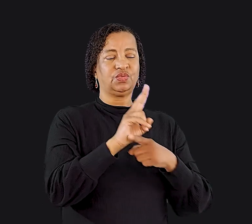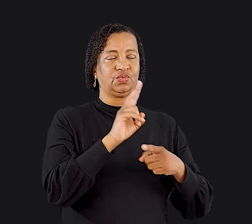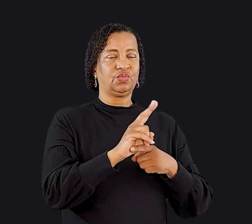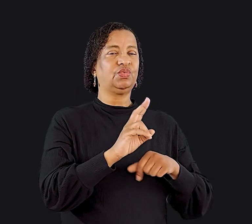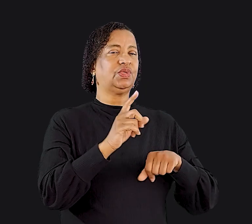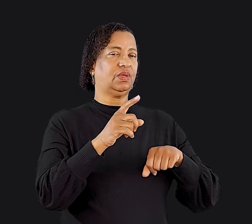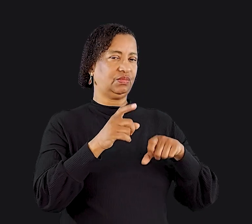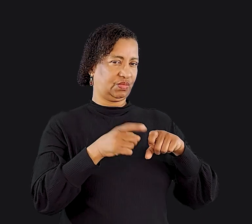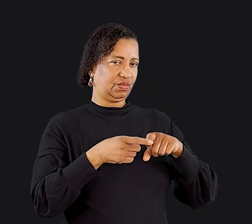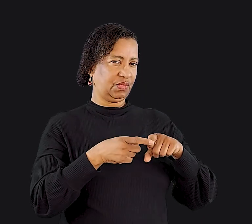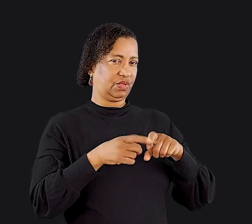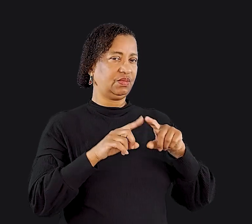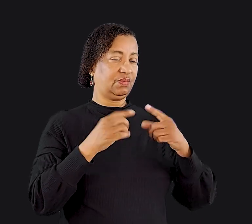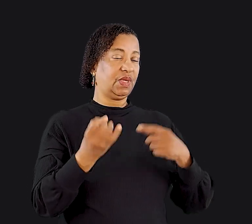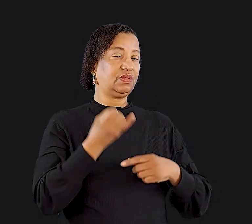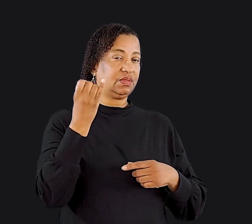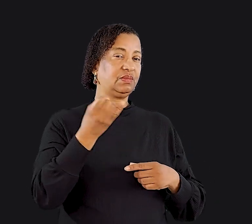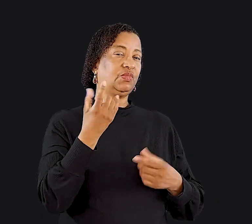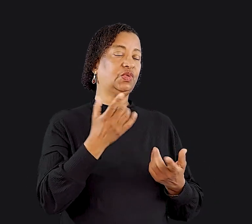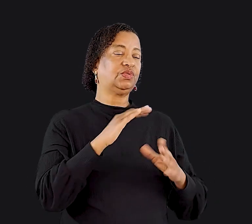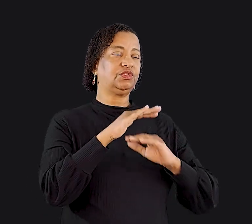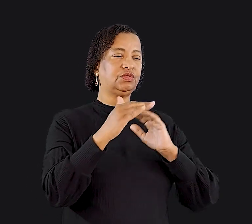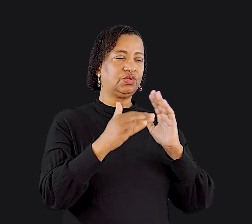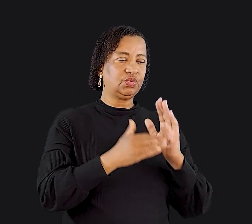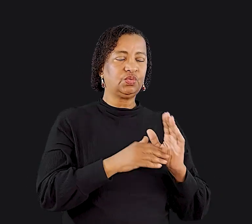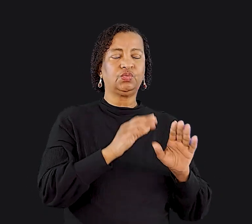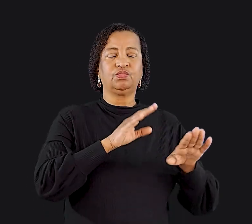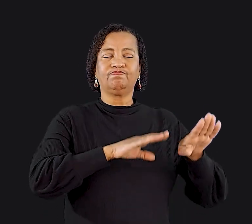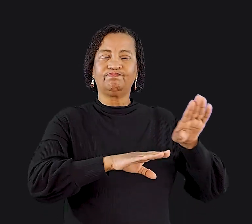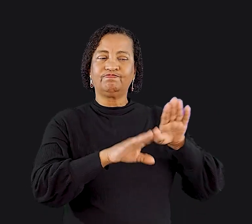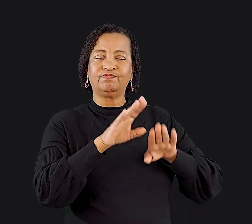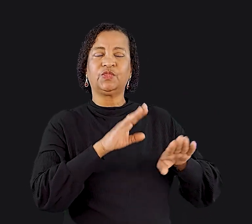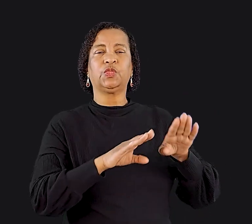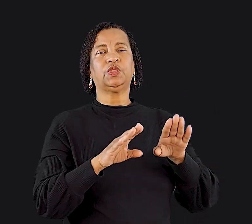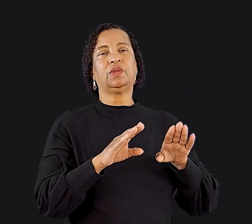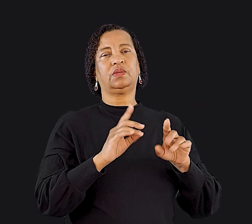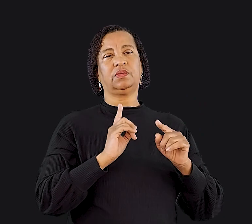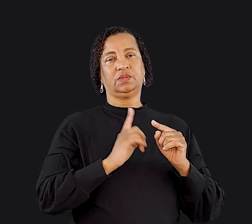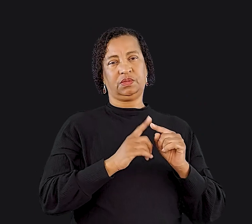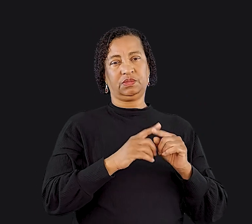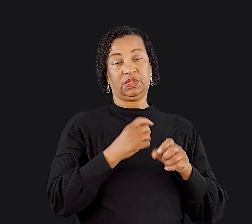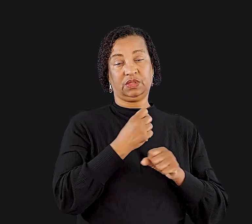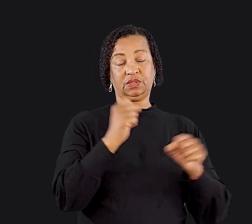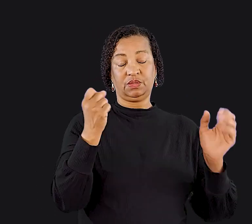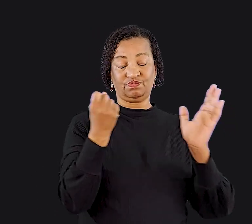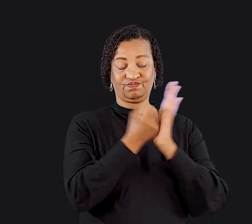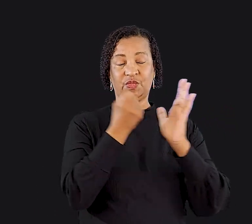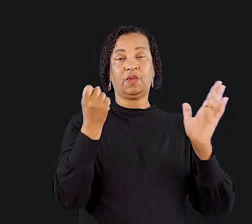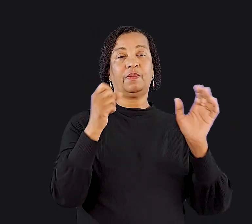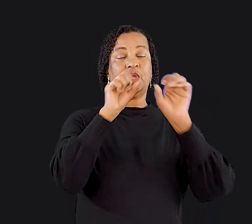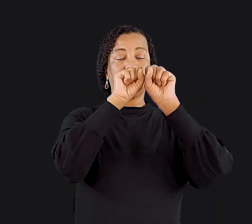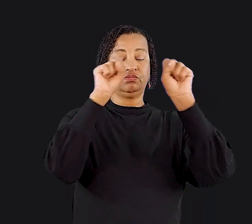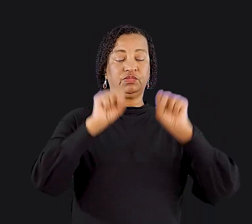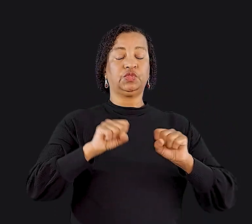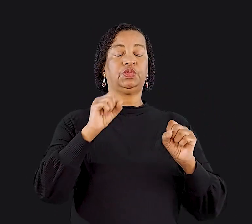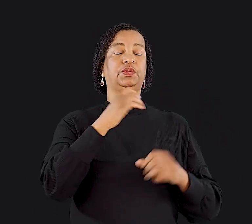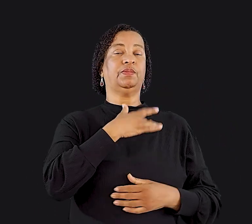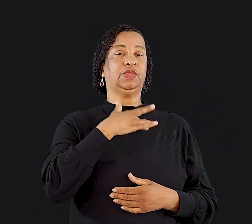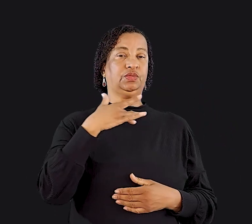cuidados médicos. Mas é importante considerar tudo com muito cuidado. Haveria um grande impacto no sistema de saúde nas